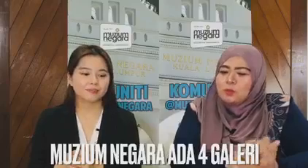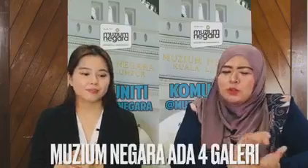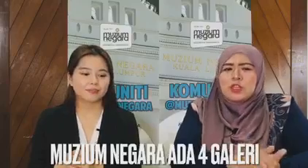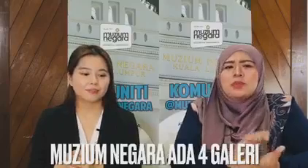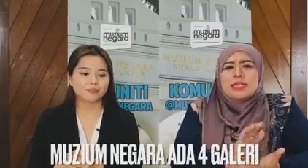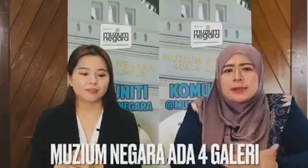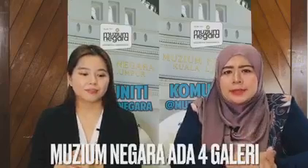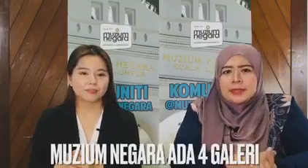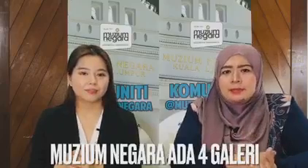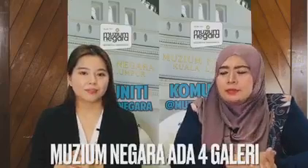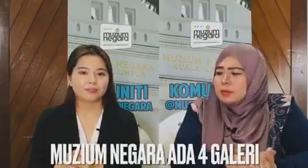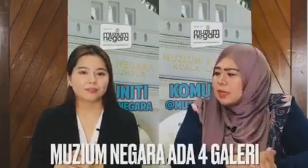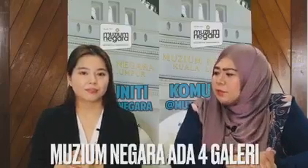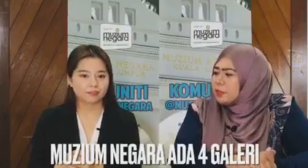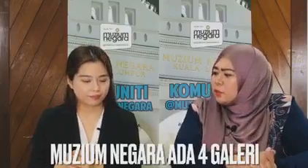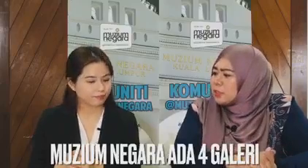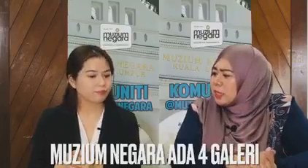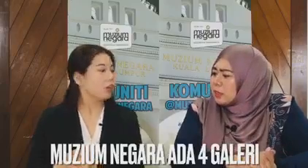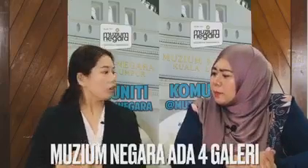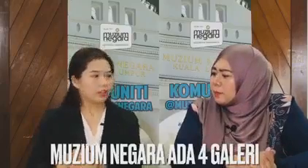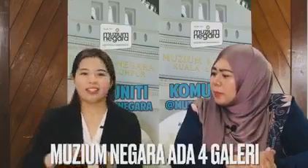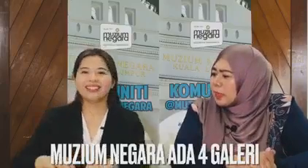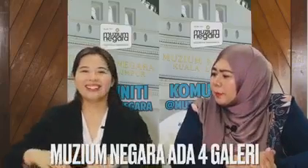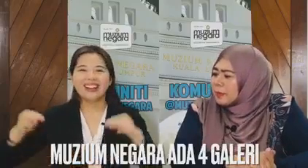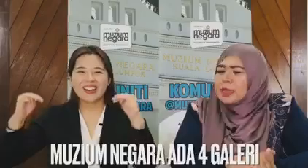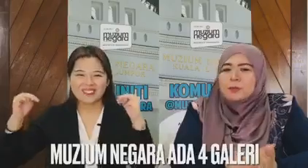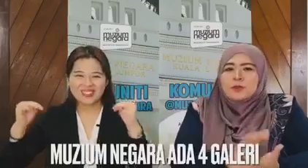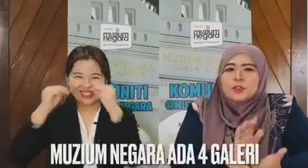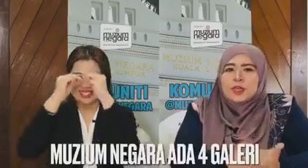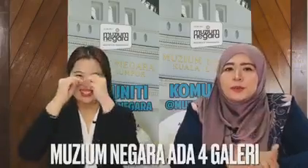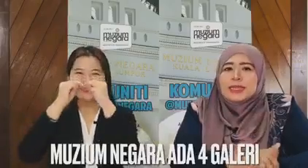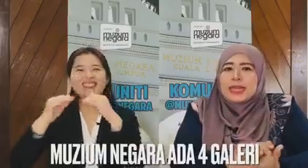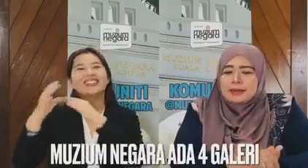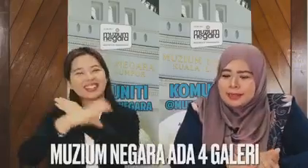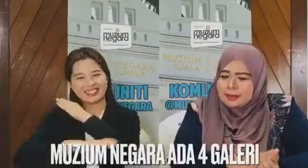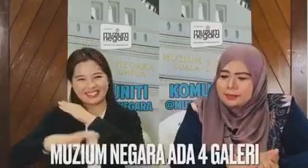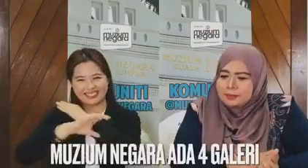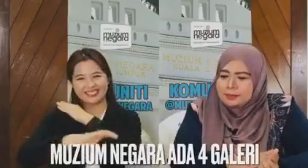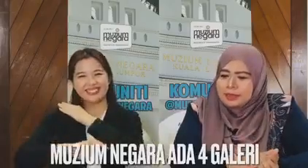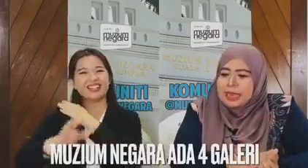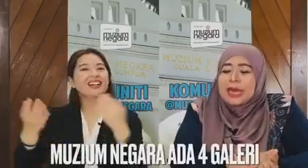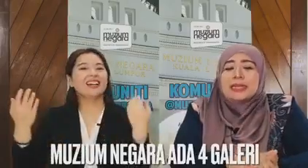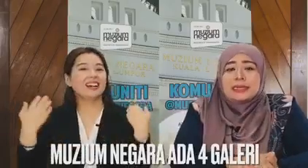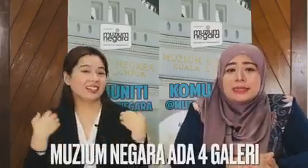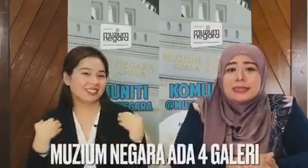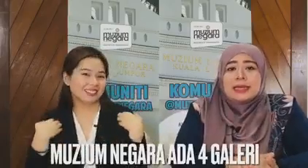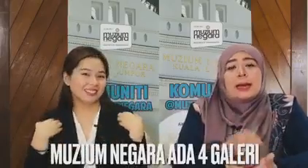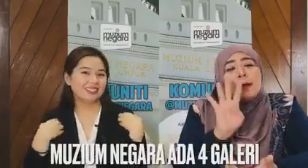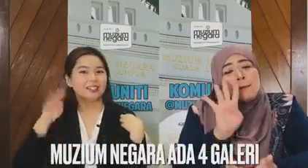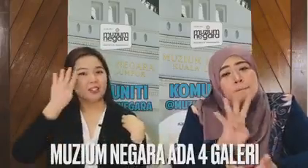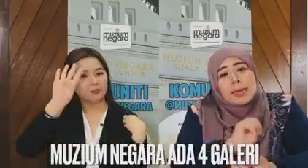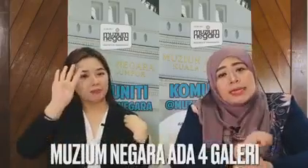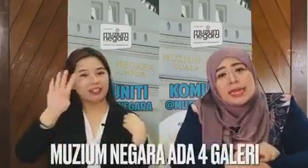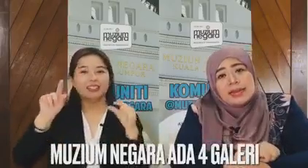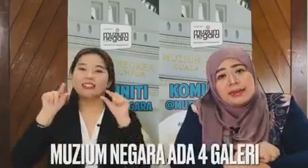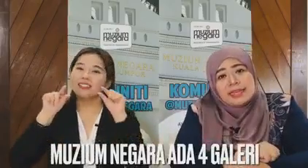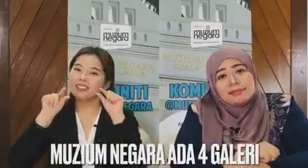Muzium Negara. Ha, Kak Ifan teruslah. Oh, okey. Ha. Muzium Negara ada 4 galeri.